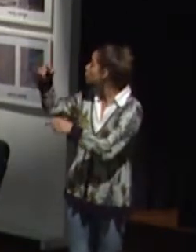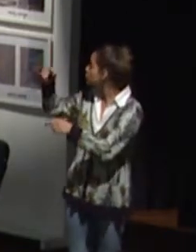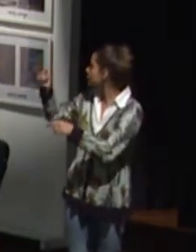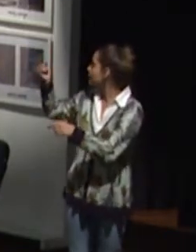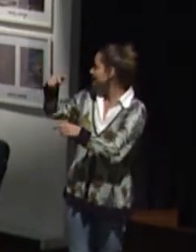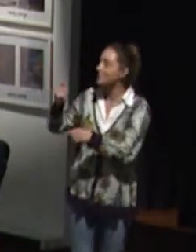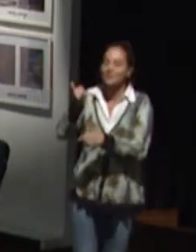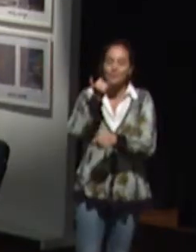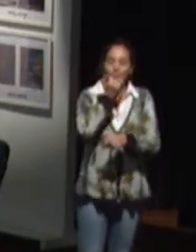Desculpa, volta, por favor.